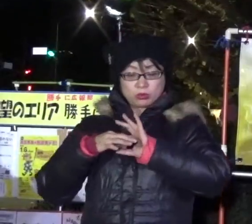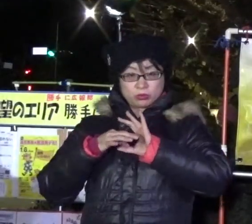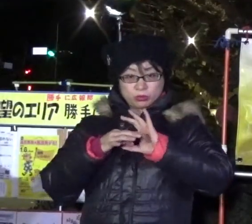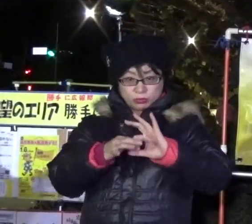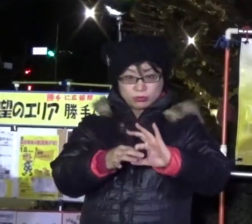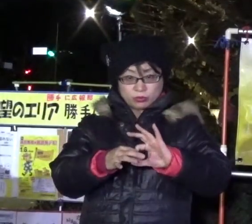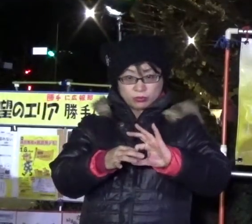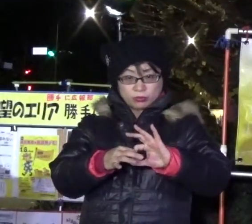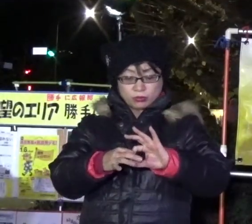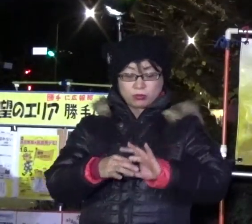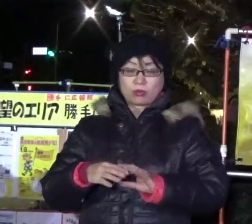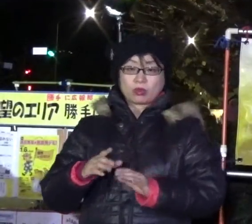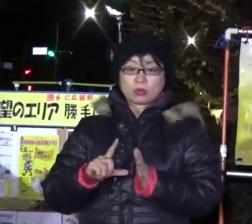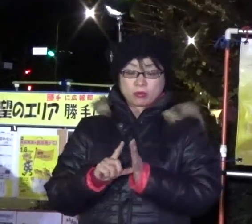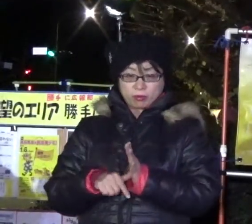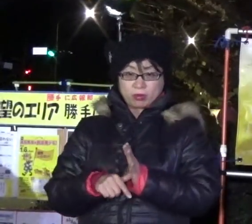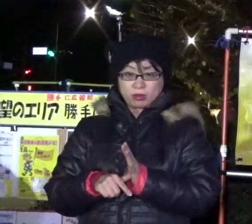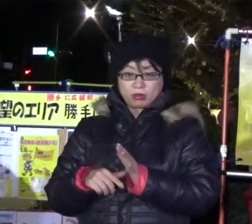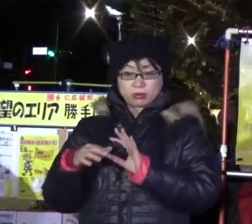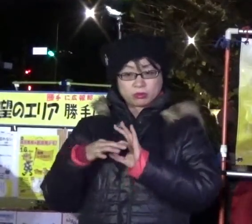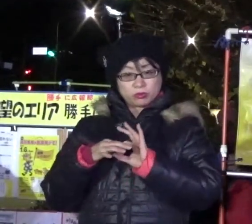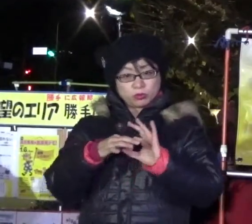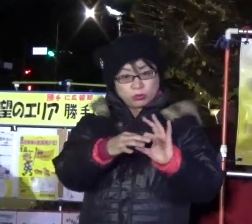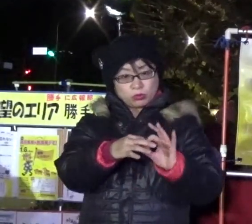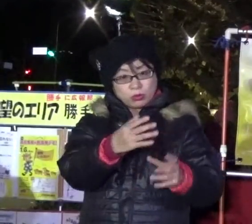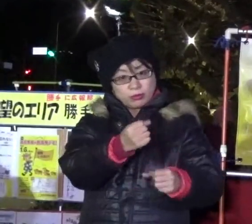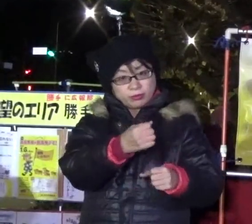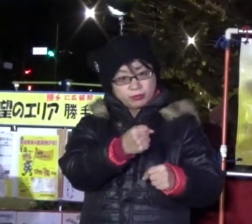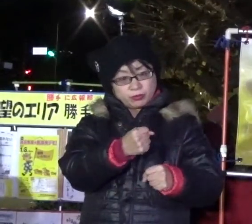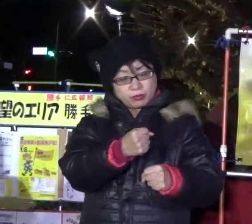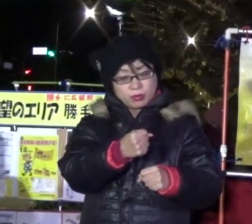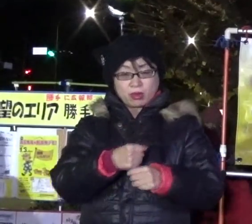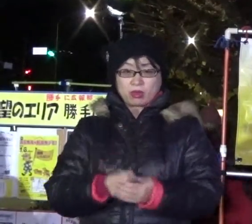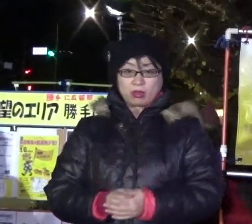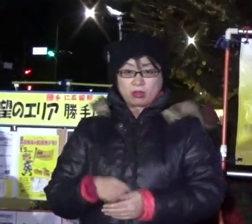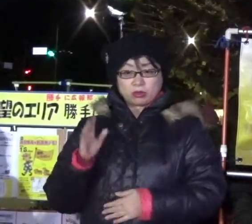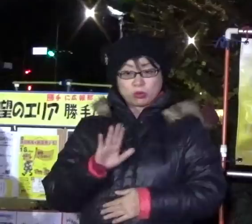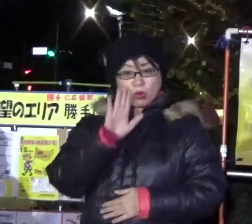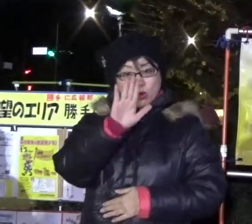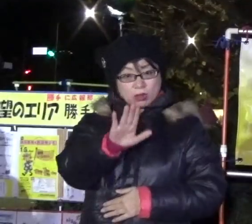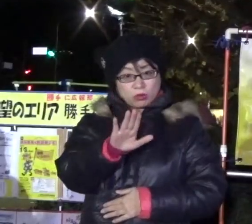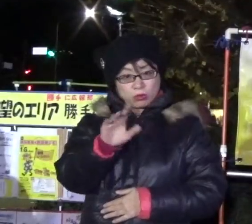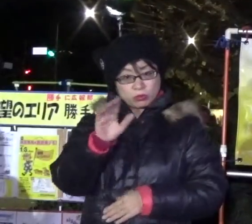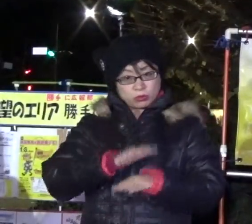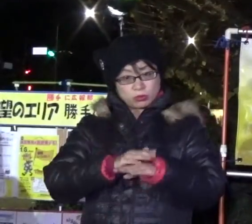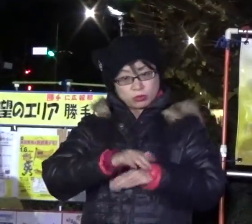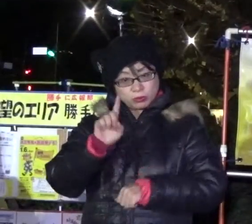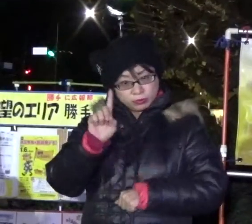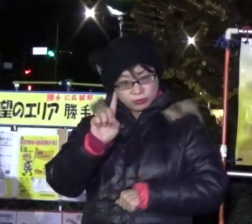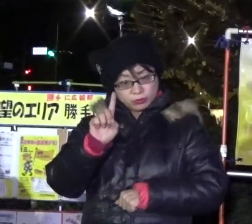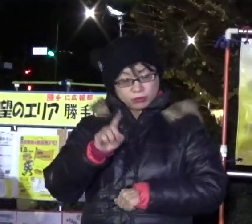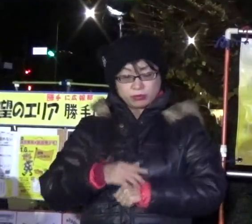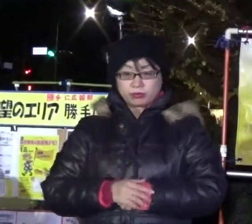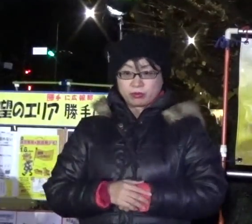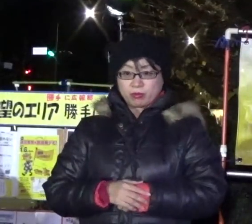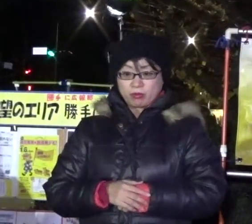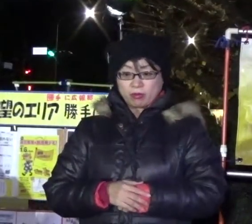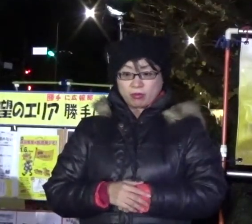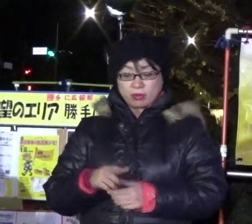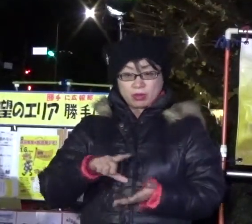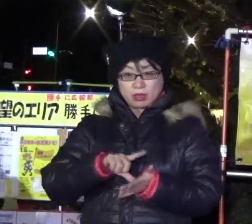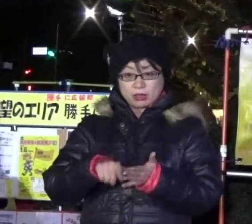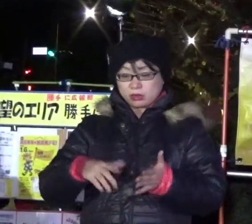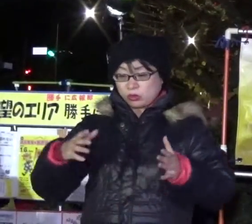、どのくらいの期間継続するのか、また継続してその後どうするのか、またタンク用地を敷地の外に